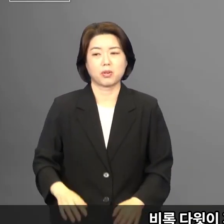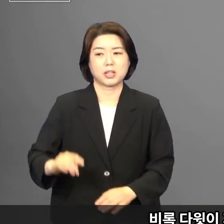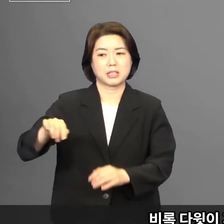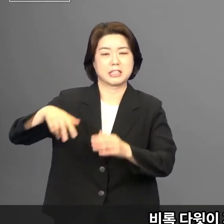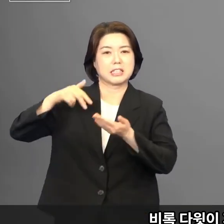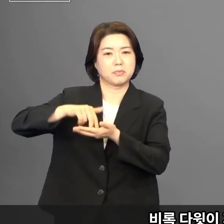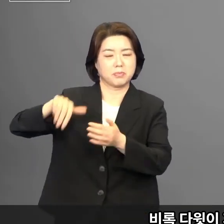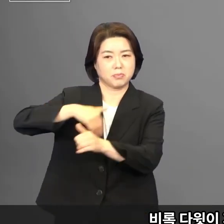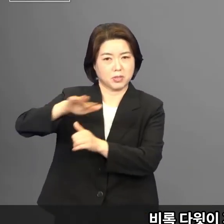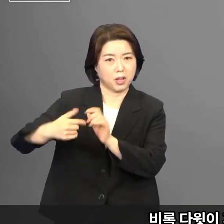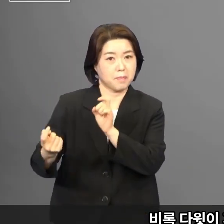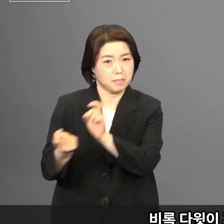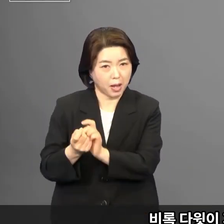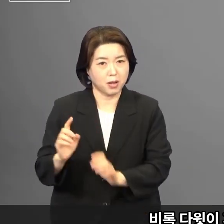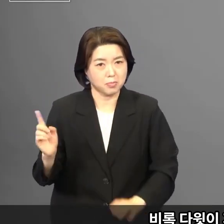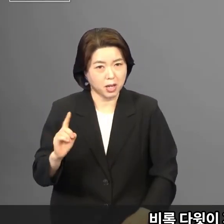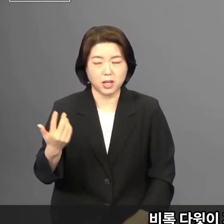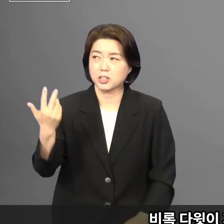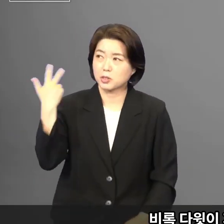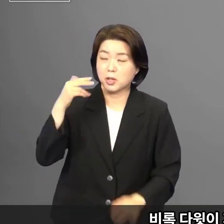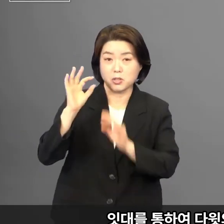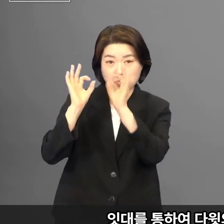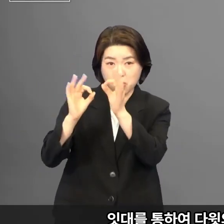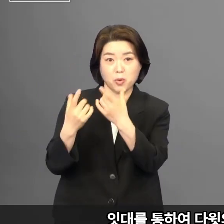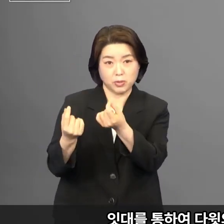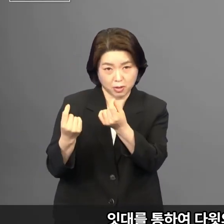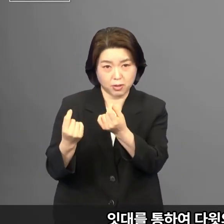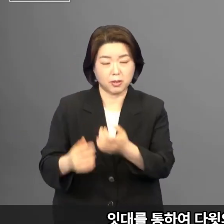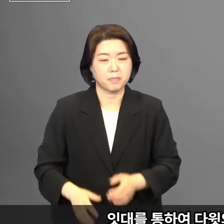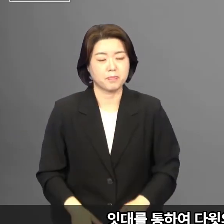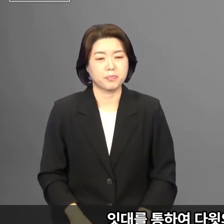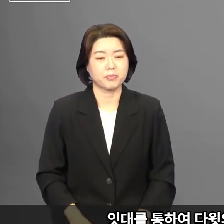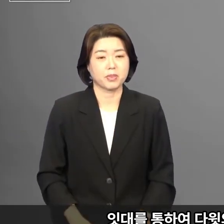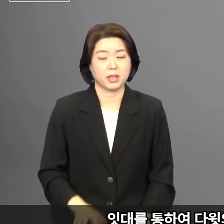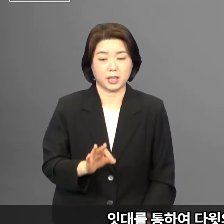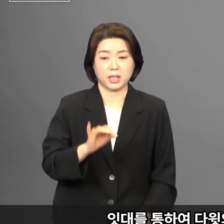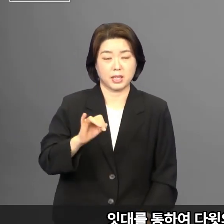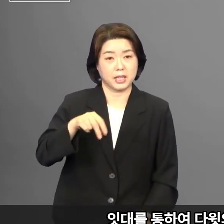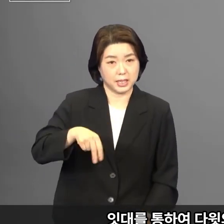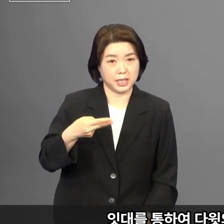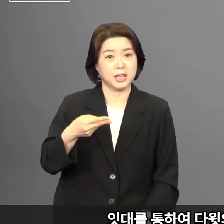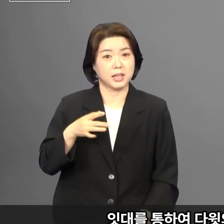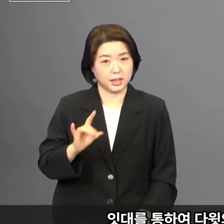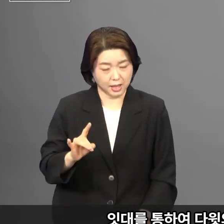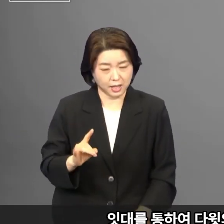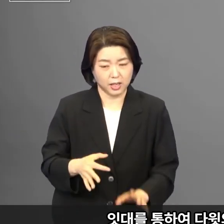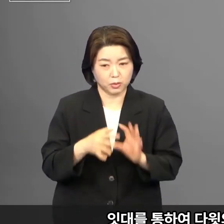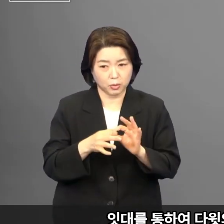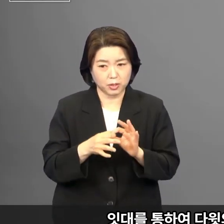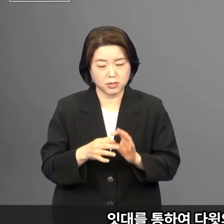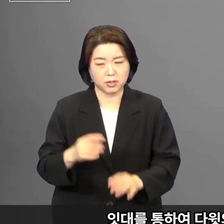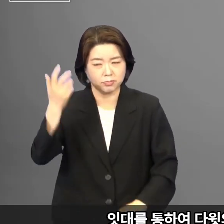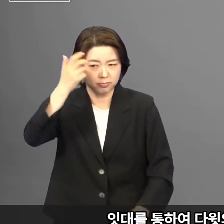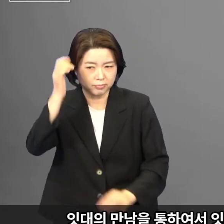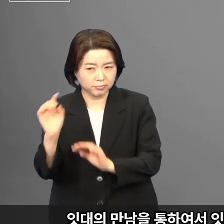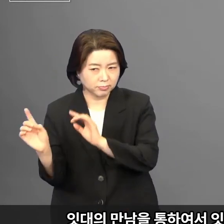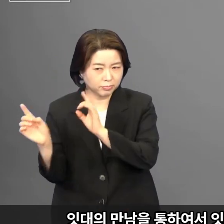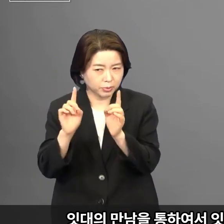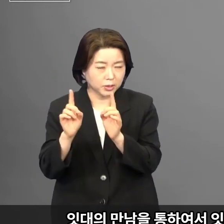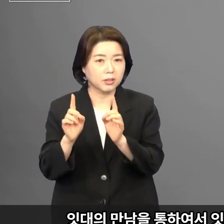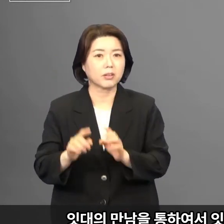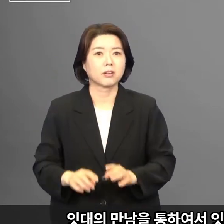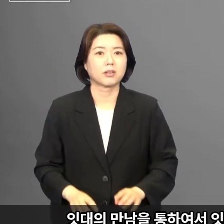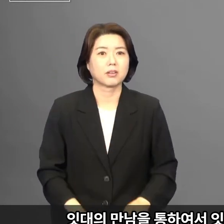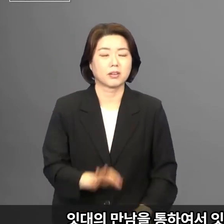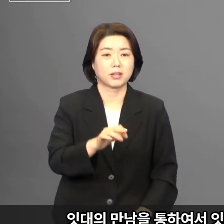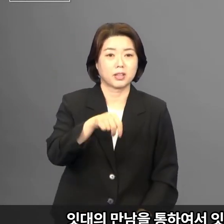지난주에 본 것처럼 이때를 통하여 다윗의 영성이 좀 살아나거든요.